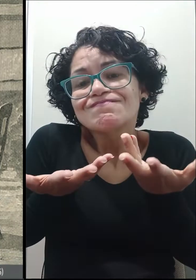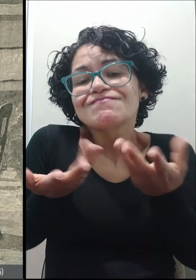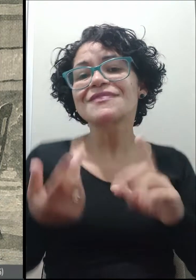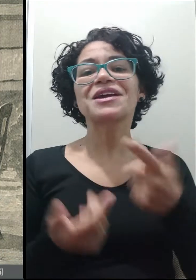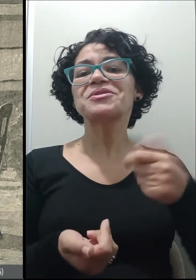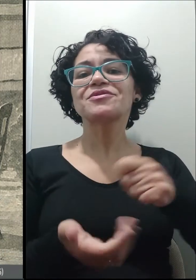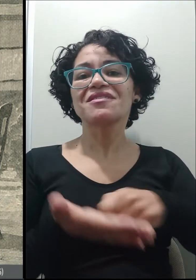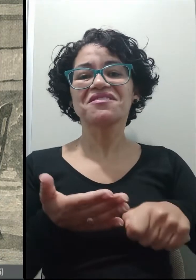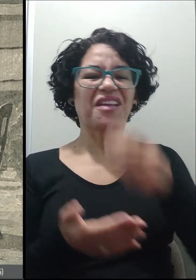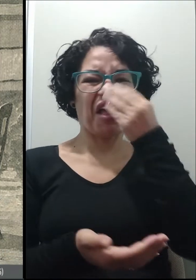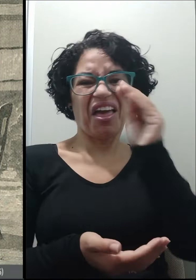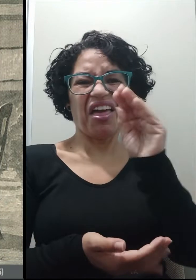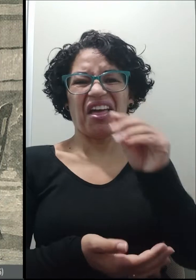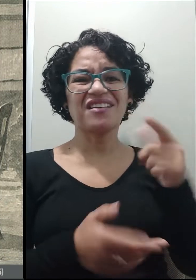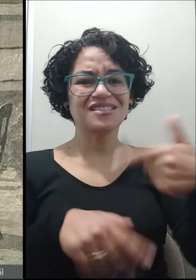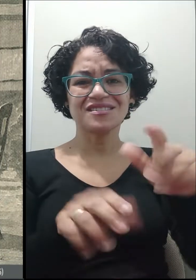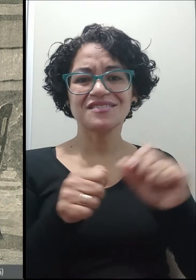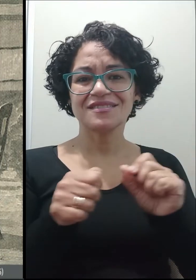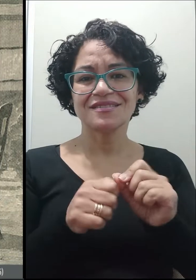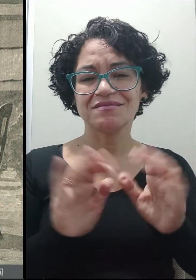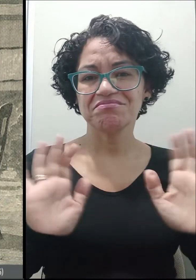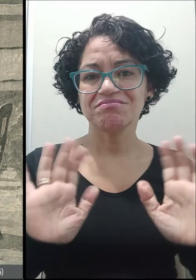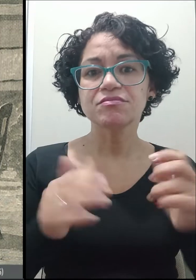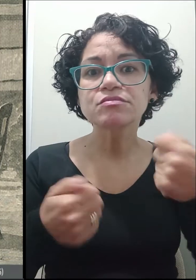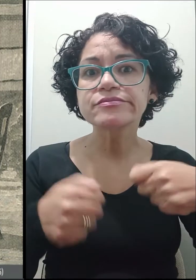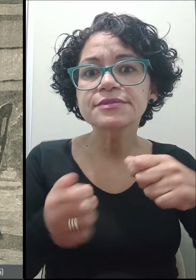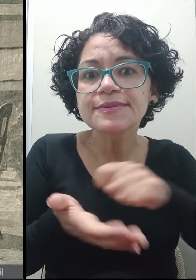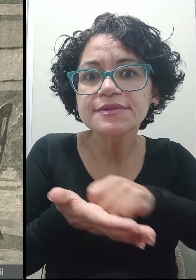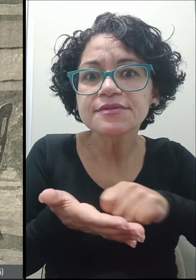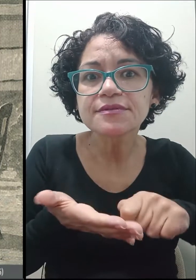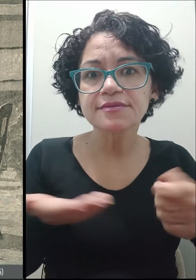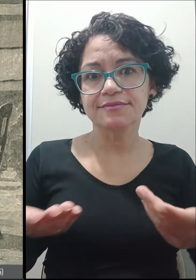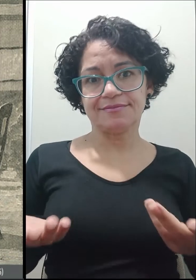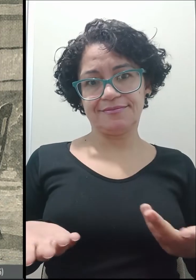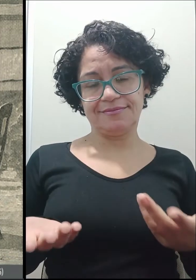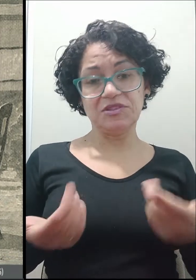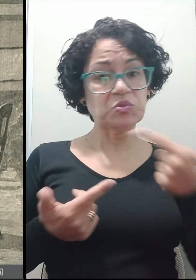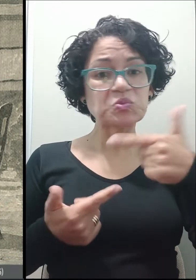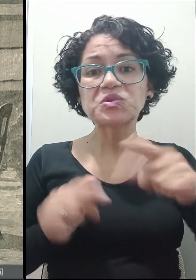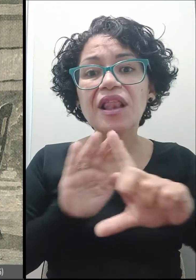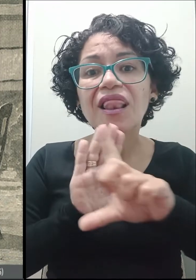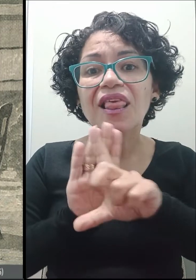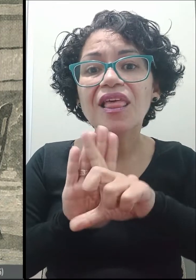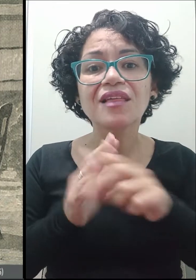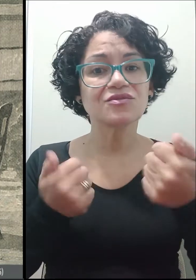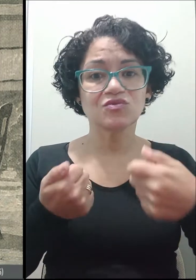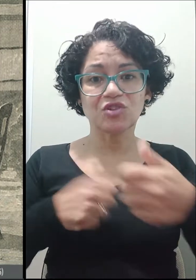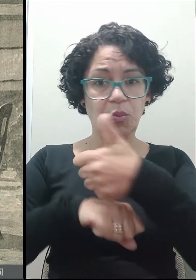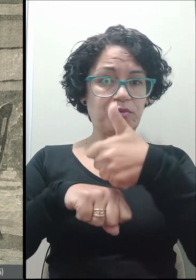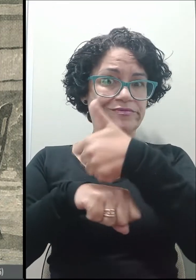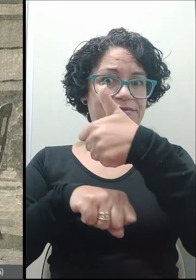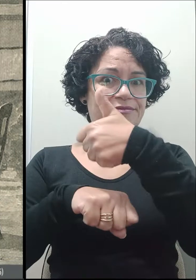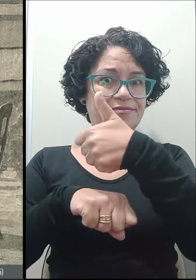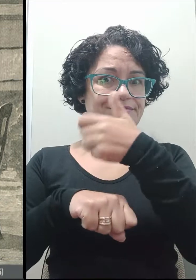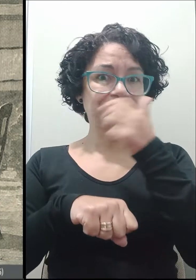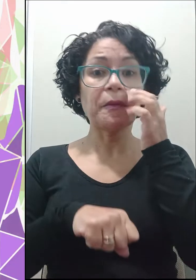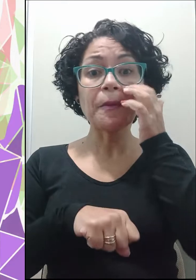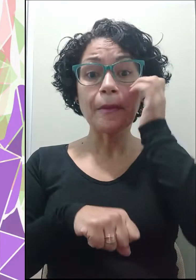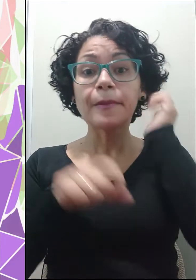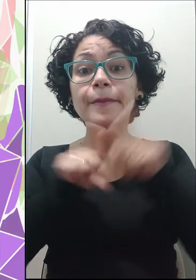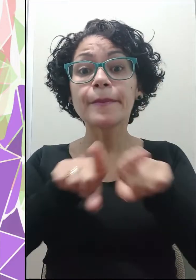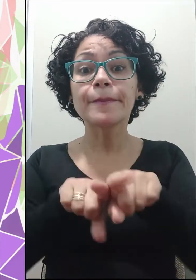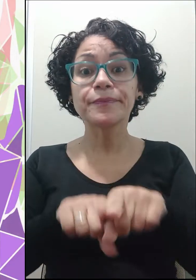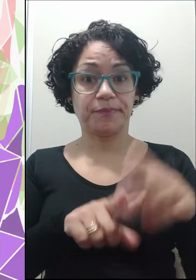escrava. Por isso, a atividade de interpretar não era reconhecida como profissão.